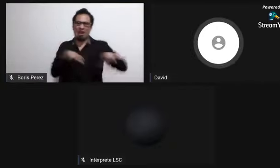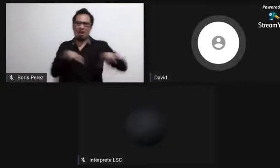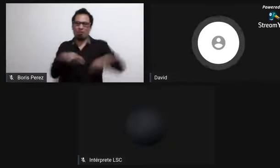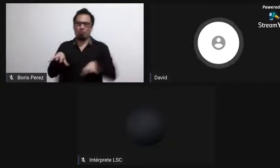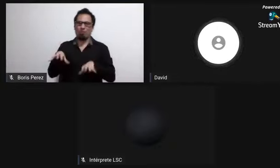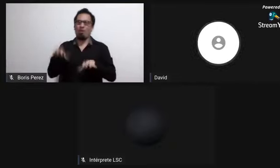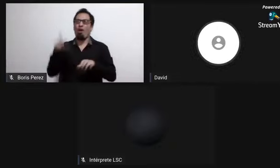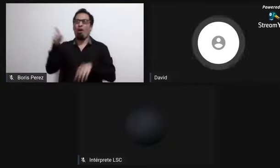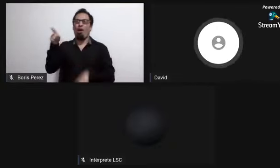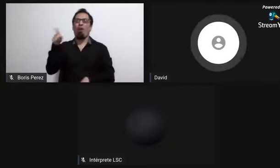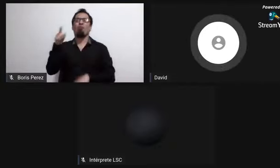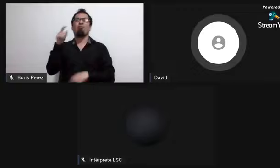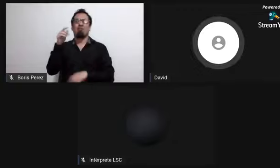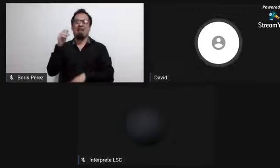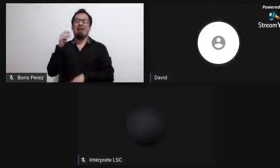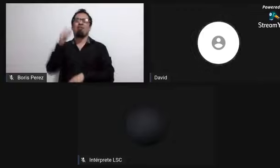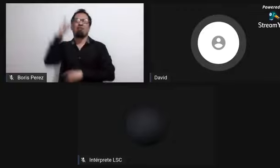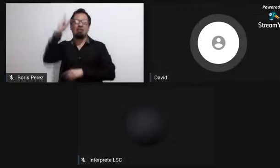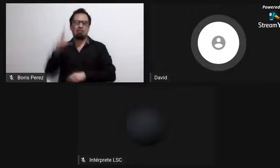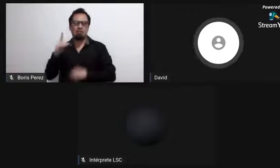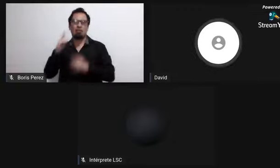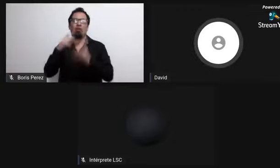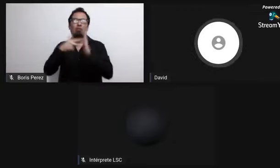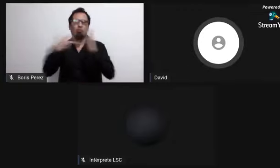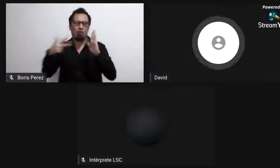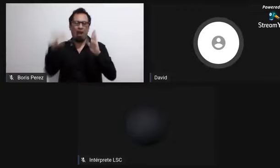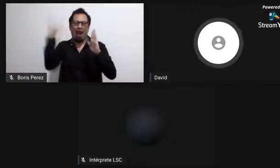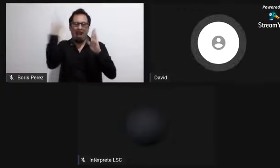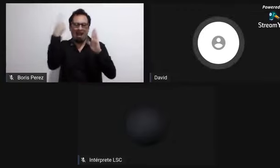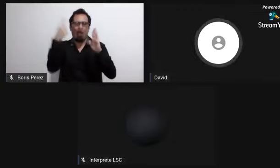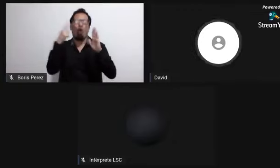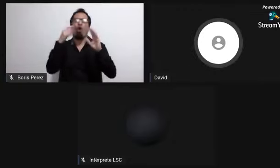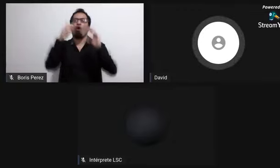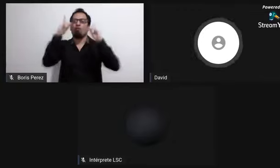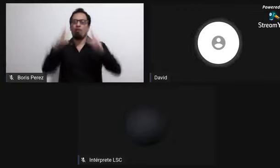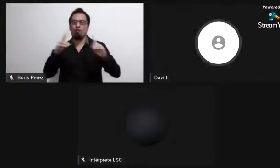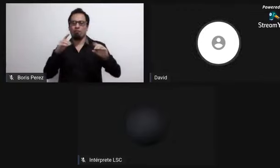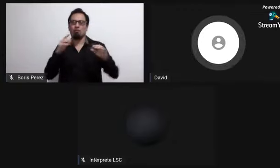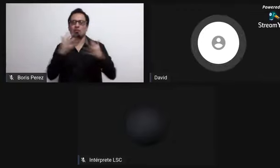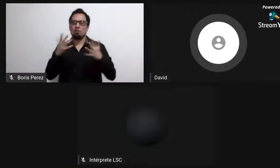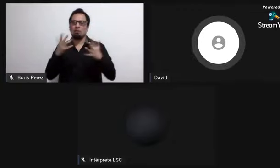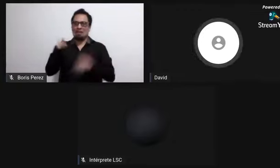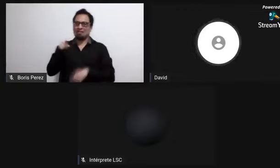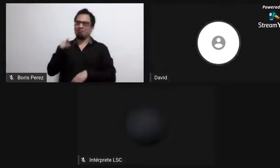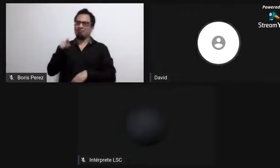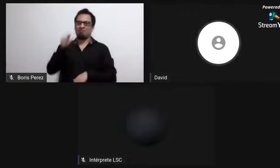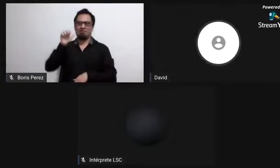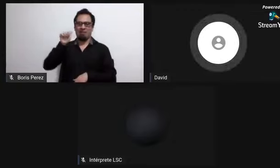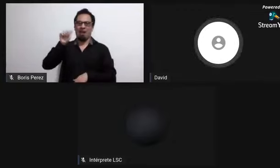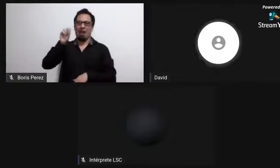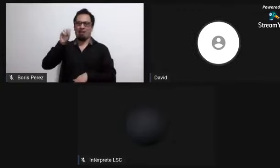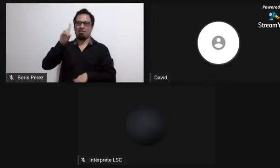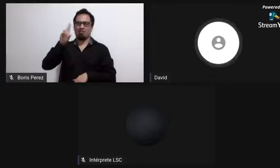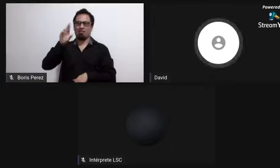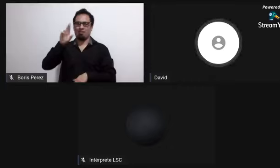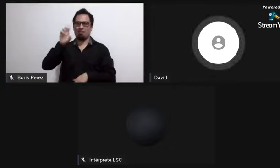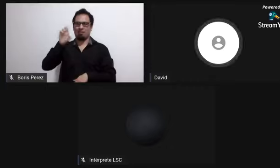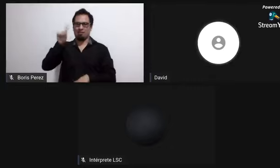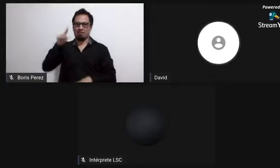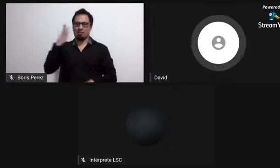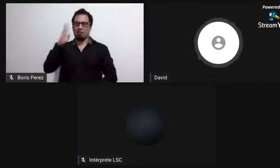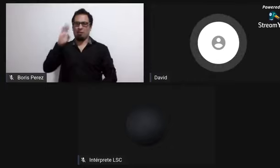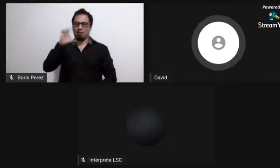americano de la corona española y digamos que pues seguramente en eventos sociales o en otros espacios muy